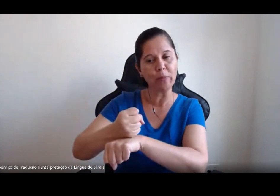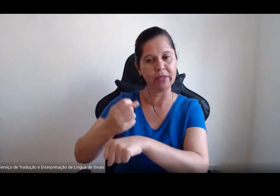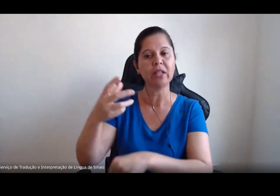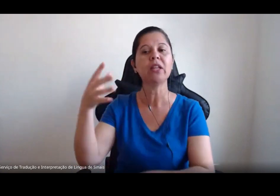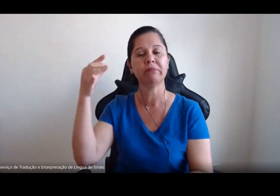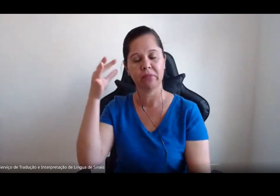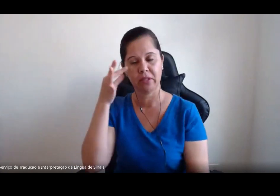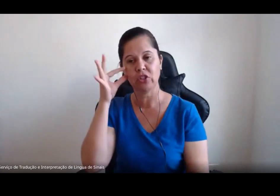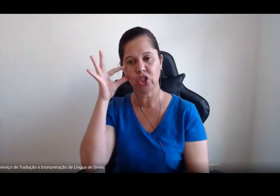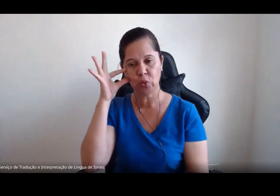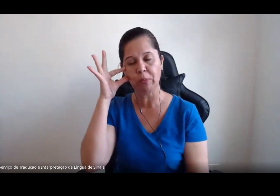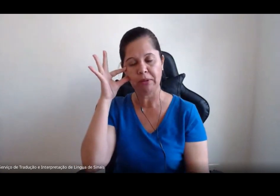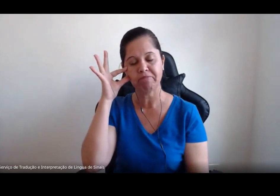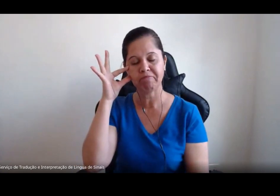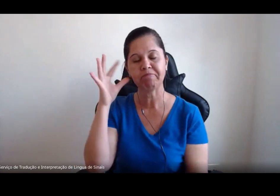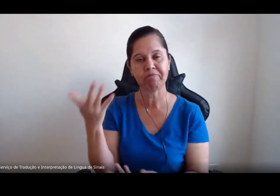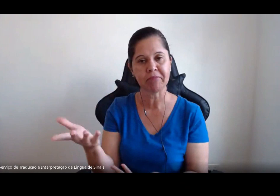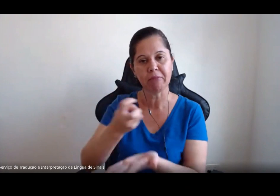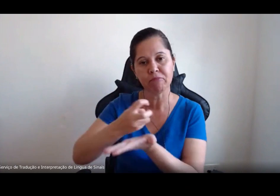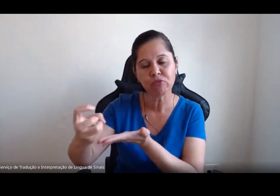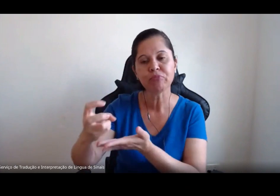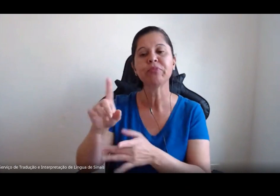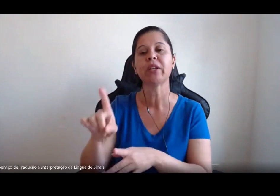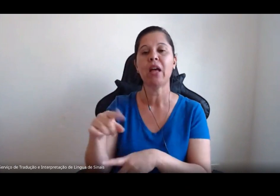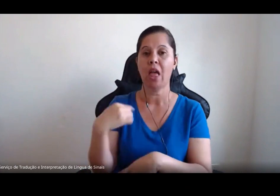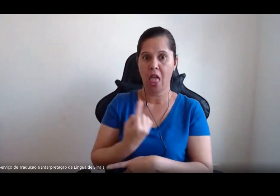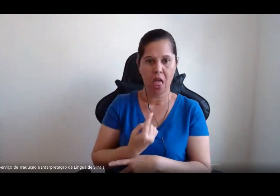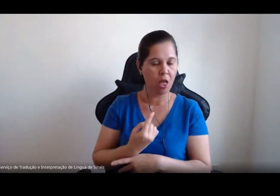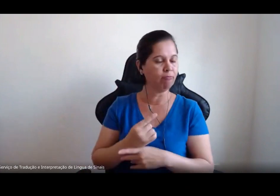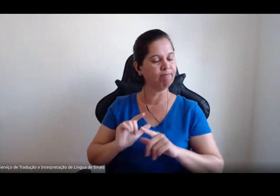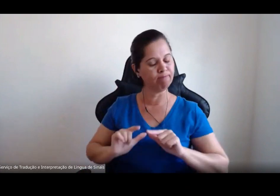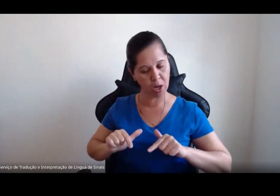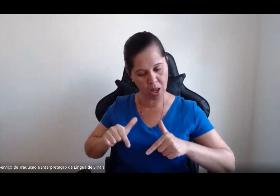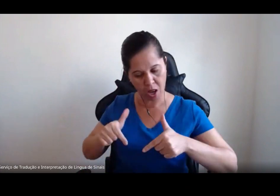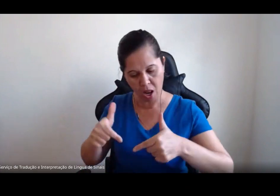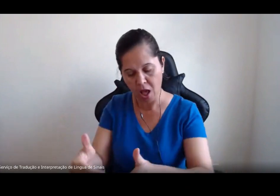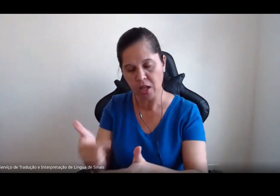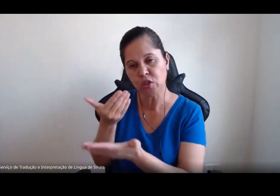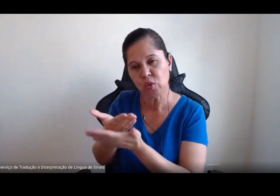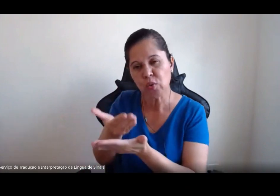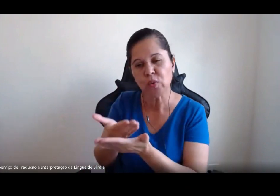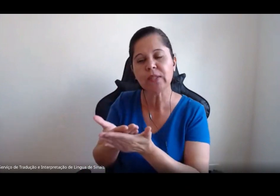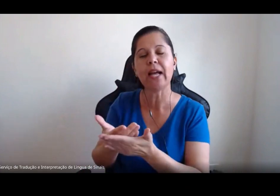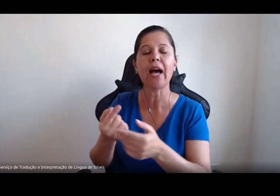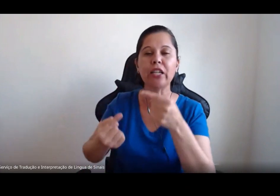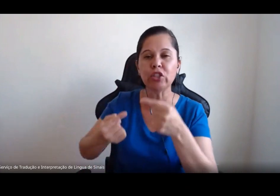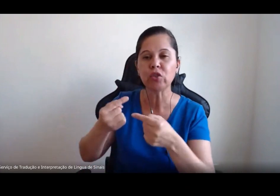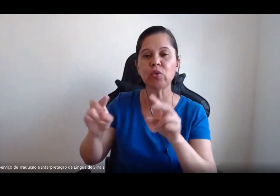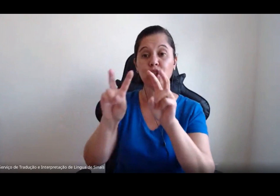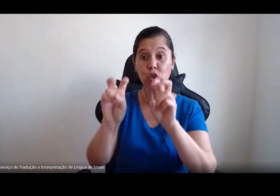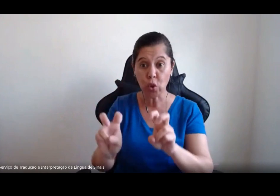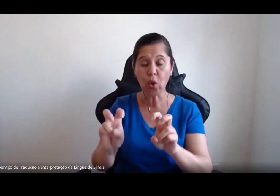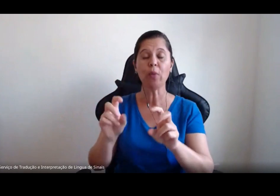Dilma, eu tenho me dedicado muito a estudar e falar sobre